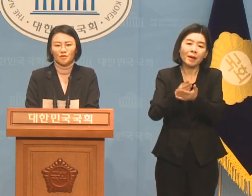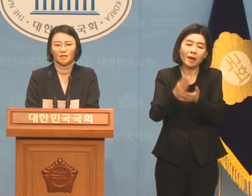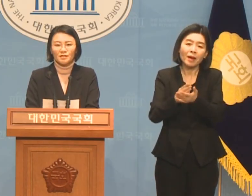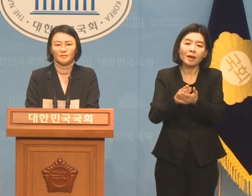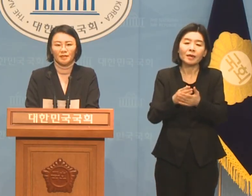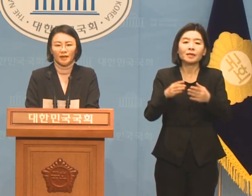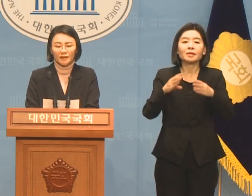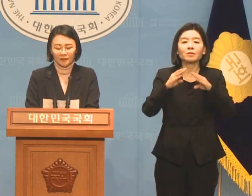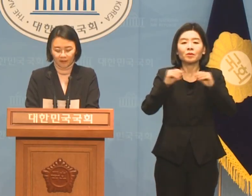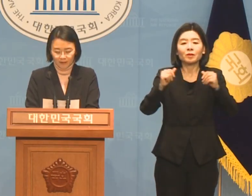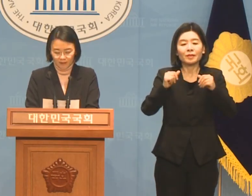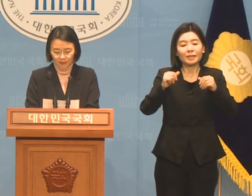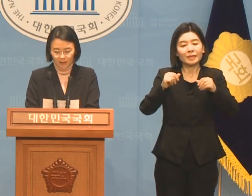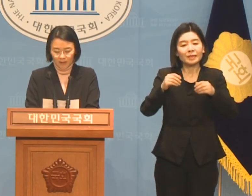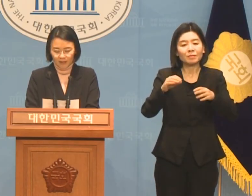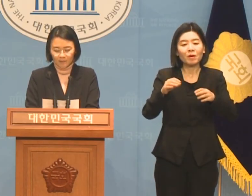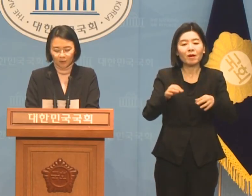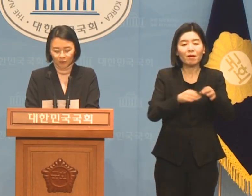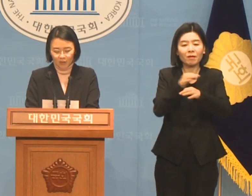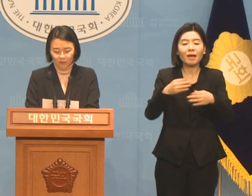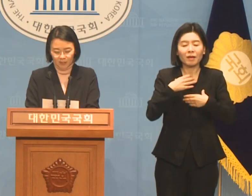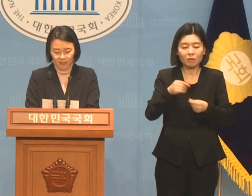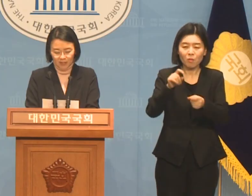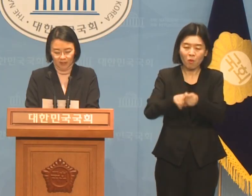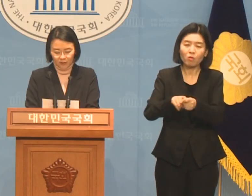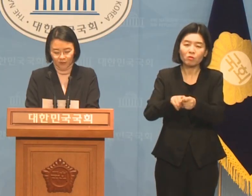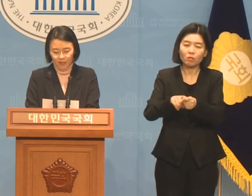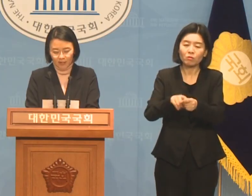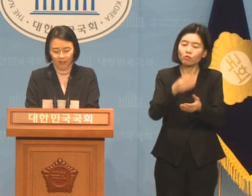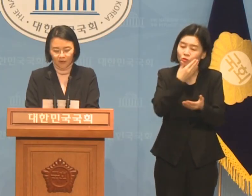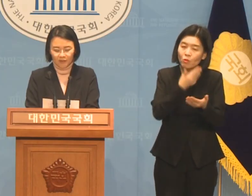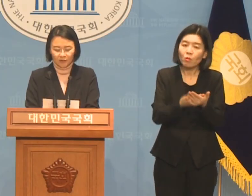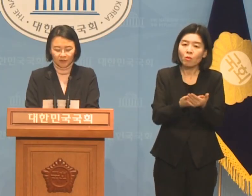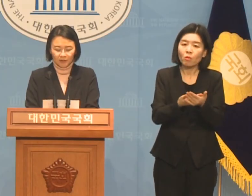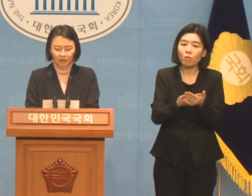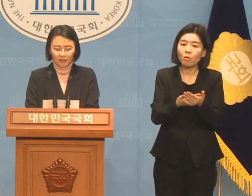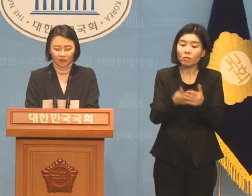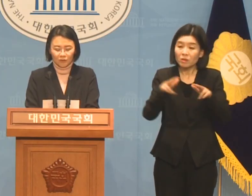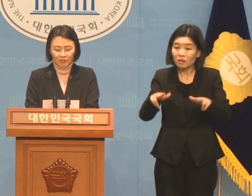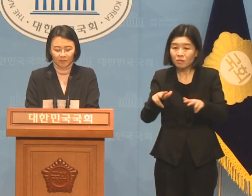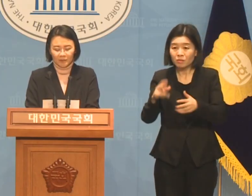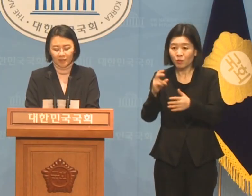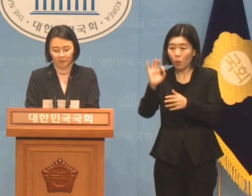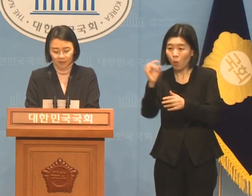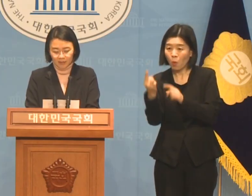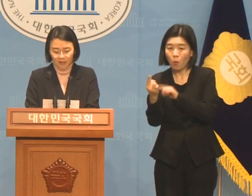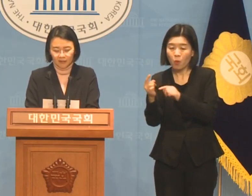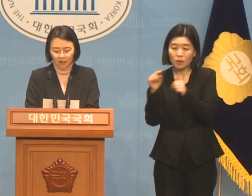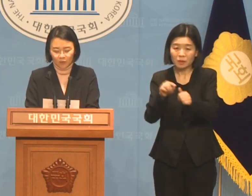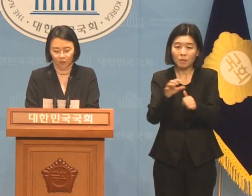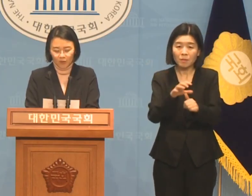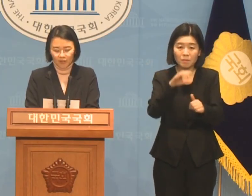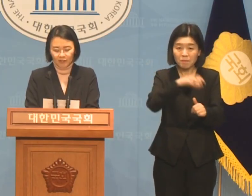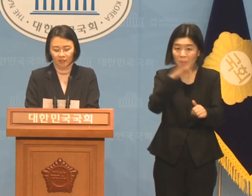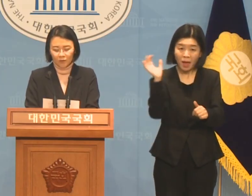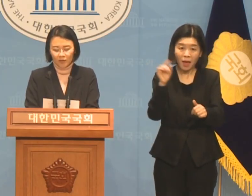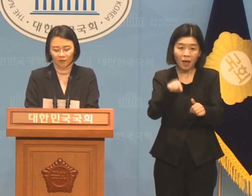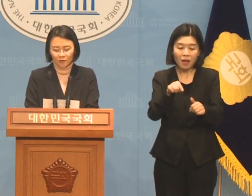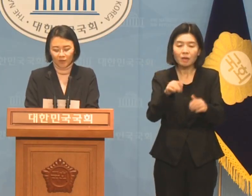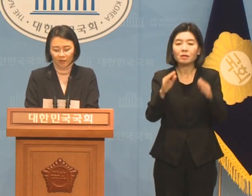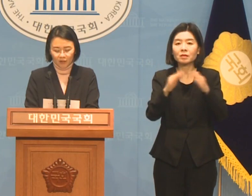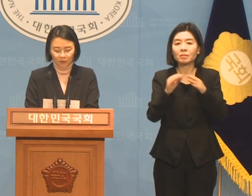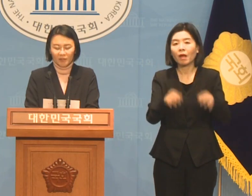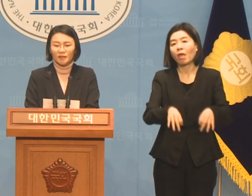중요한 규제였습니다. 하지만 오세훈 시장의 규제 해제 결정은 결국 집값을 자극하고 시장